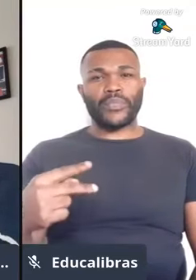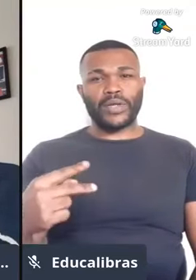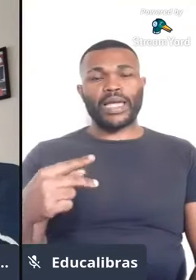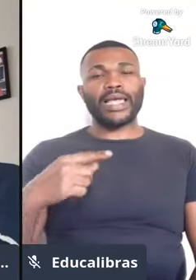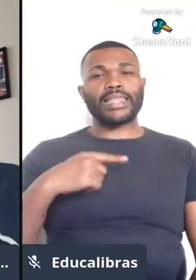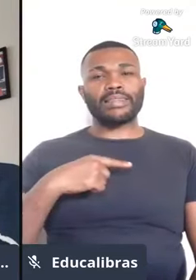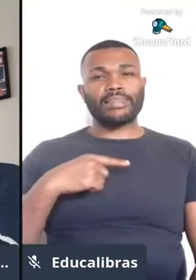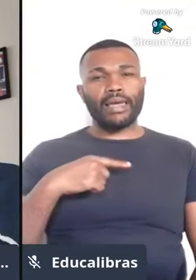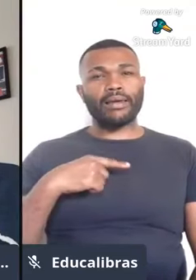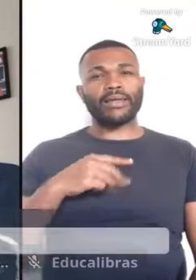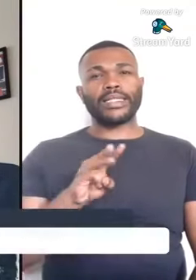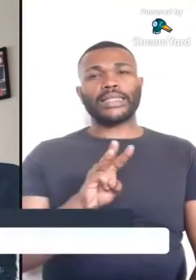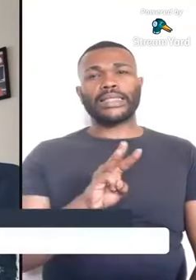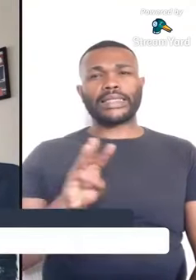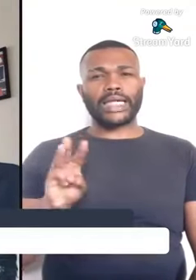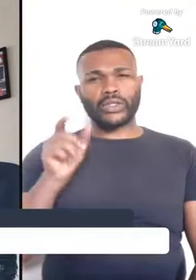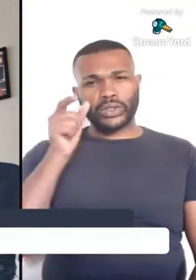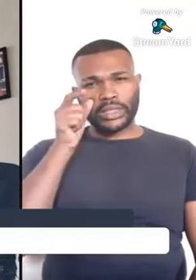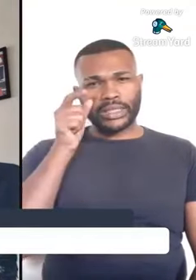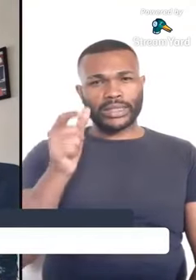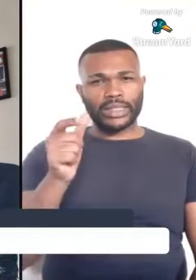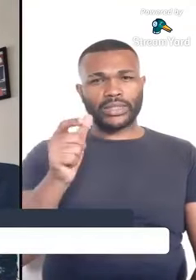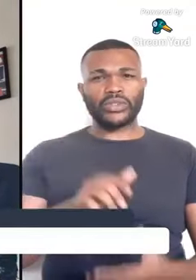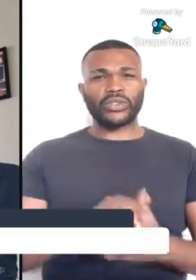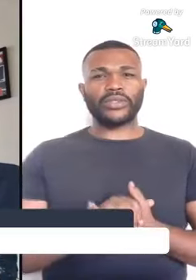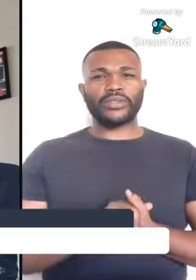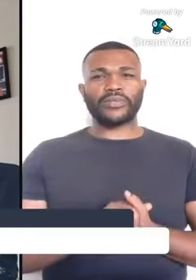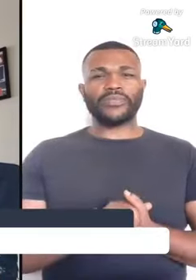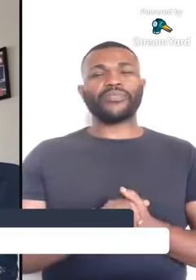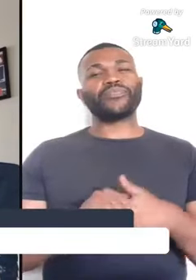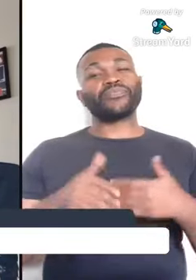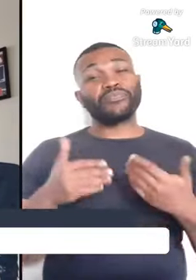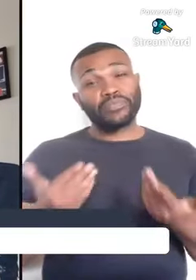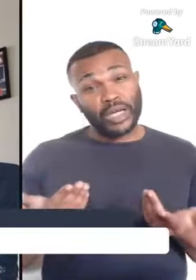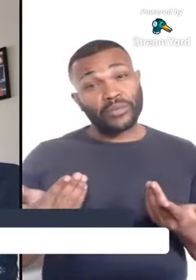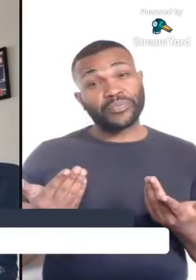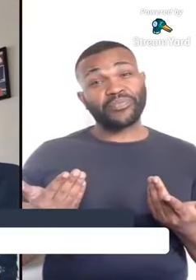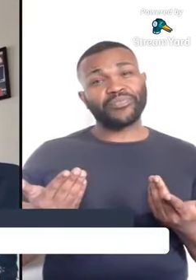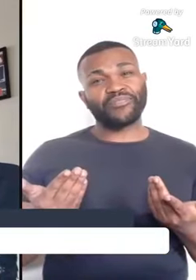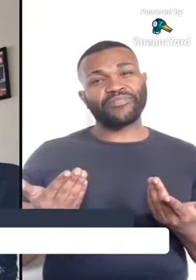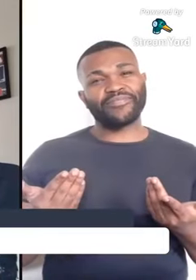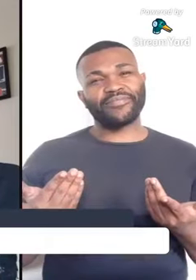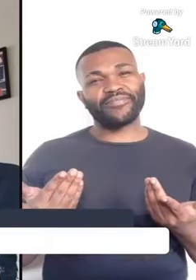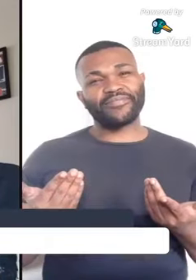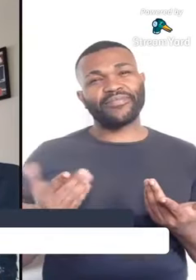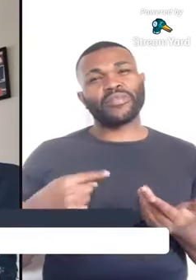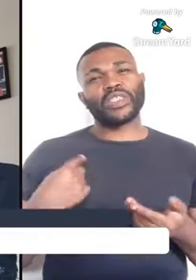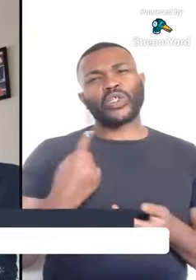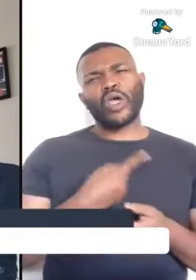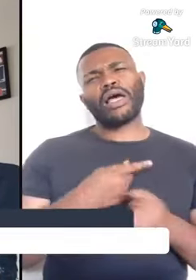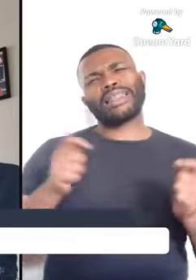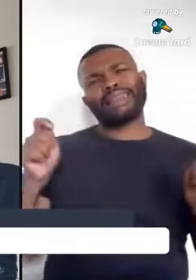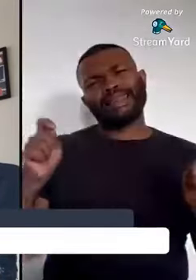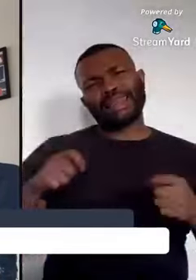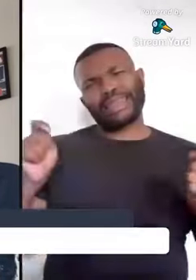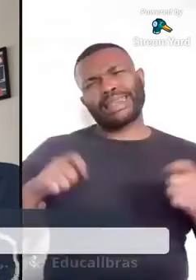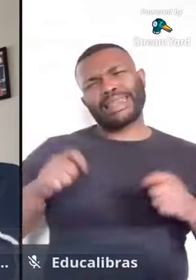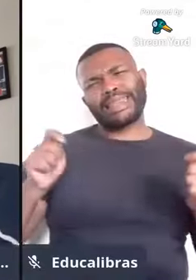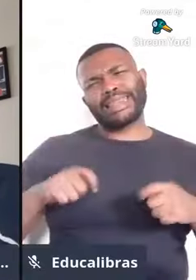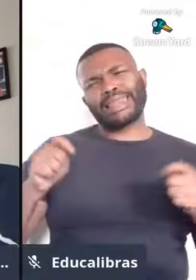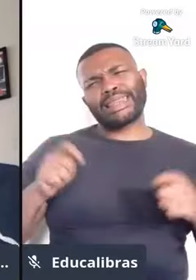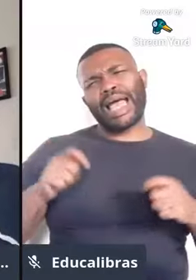Tem sites muito interessantes. Tá bom. Ventura, seguinte, meu querido, a gente poderia ficar aqui sossegado mais